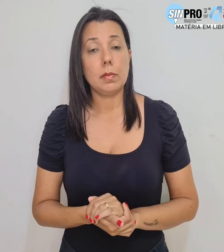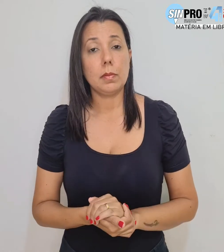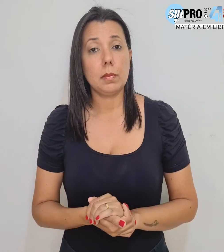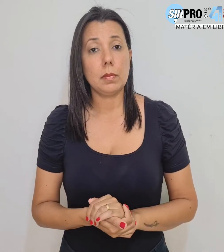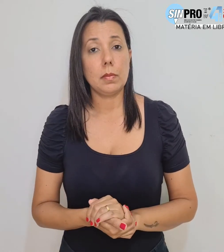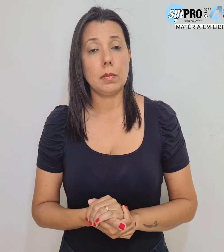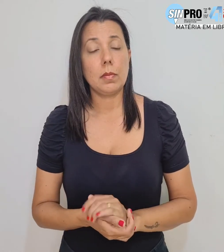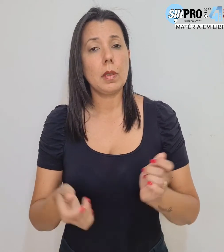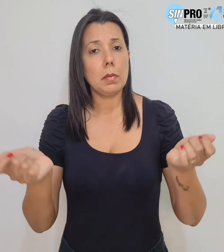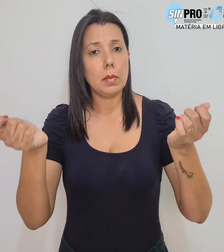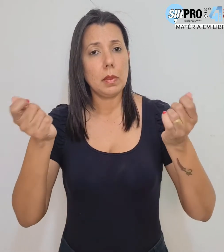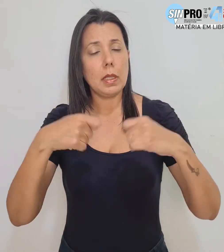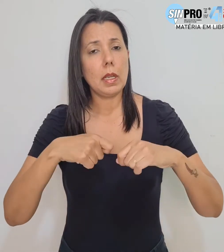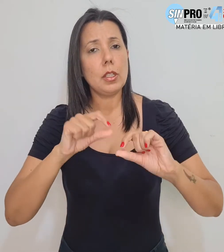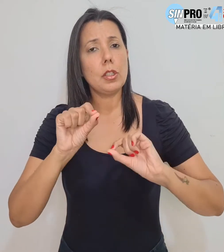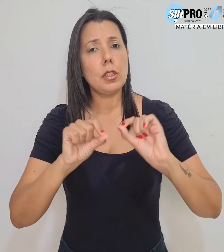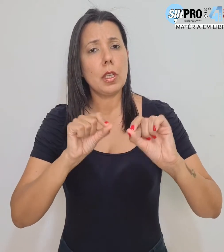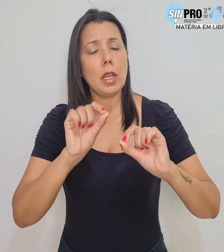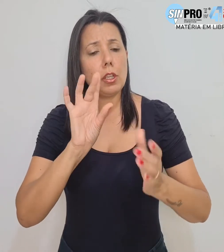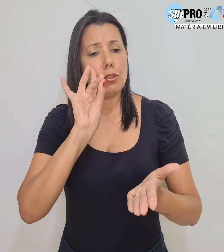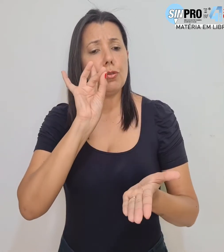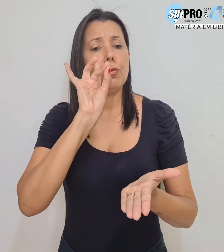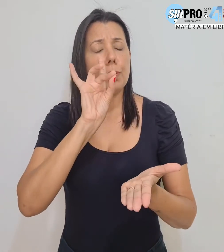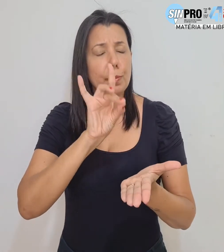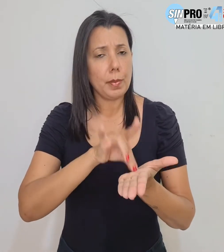a possibilidade de firmarem